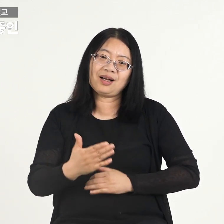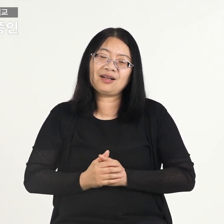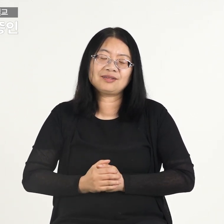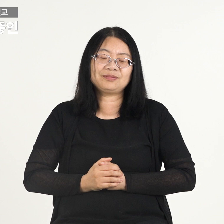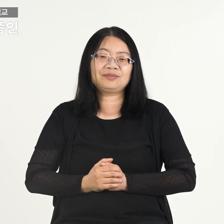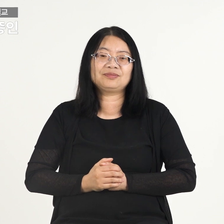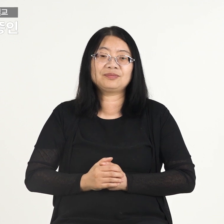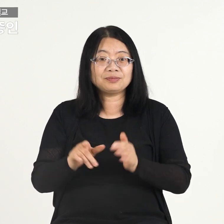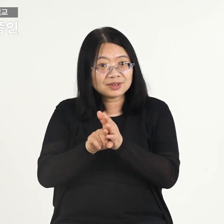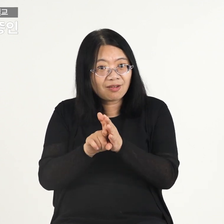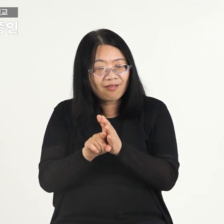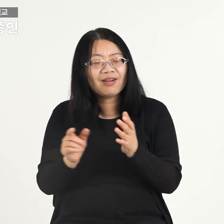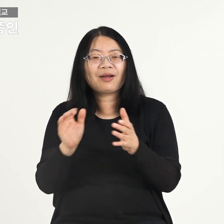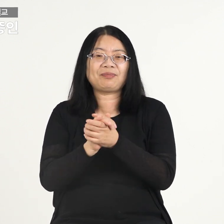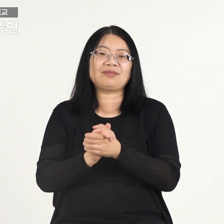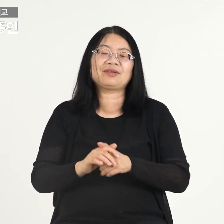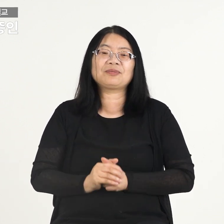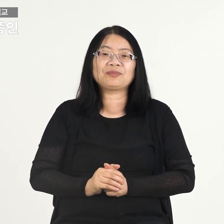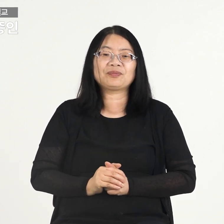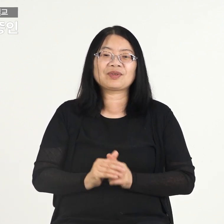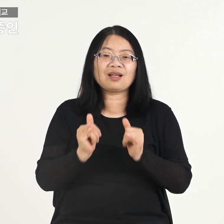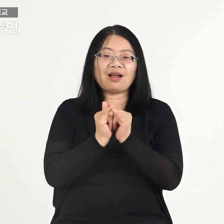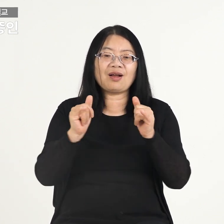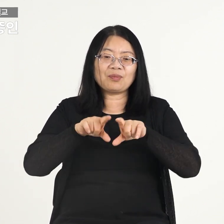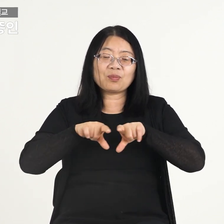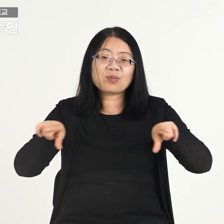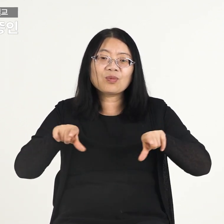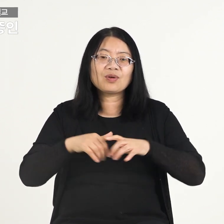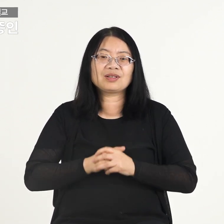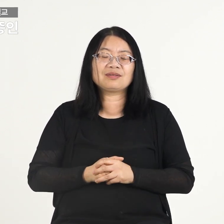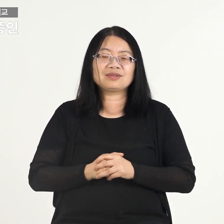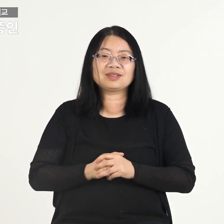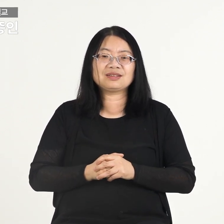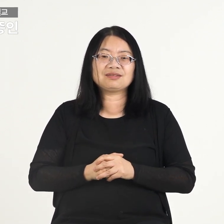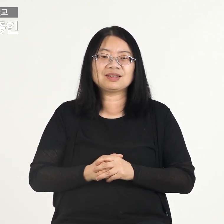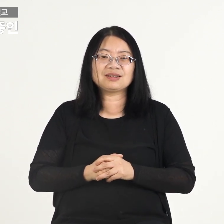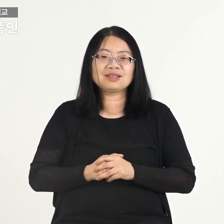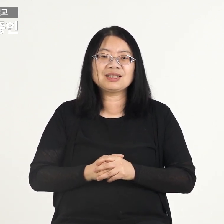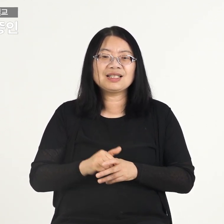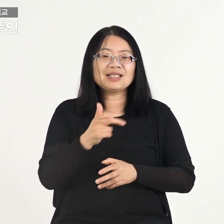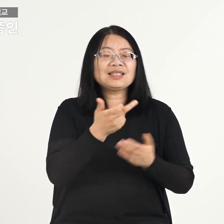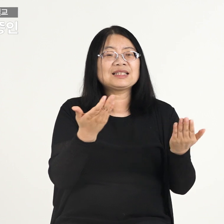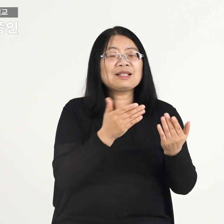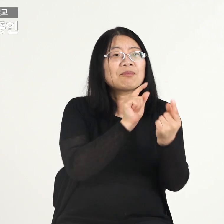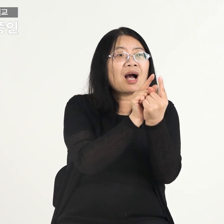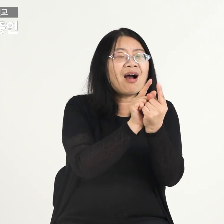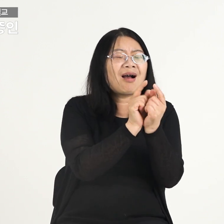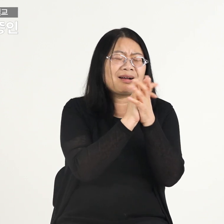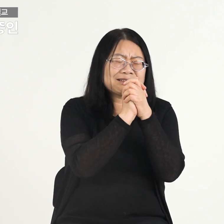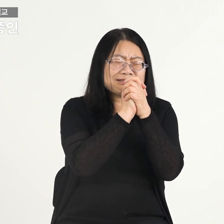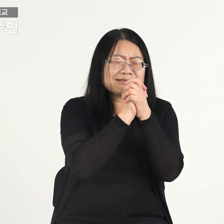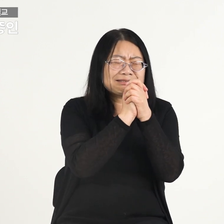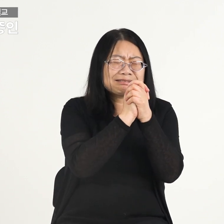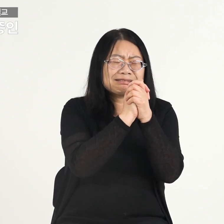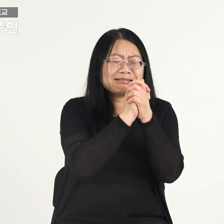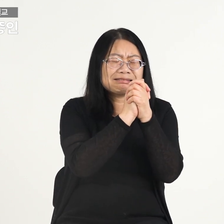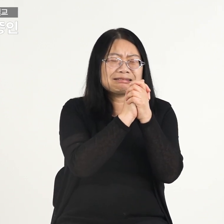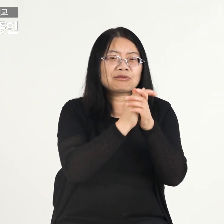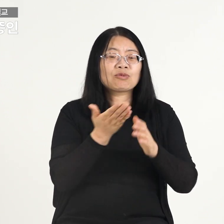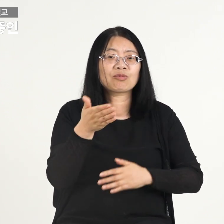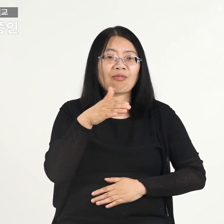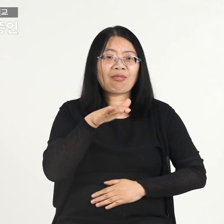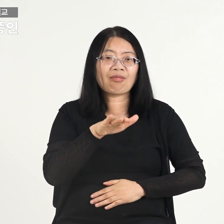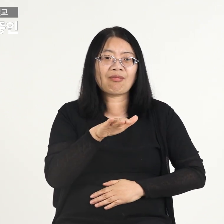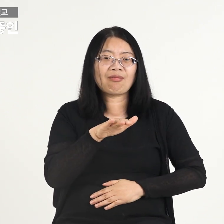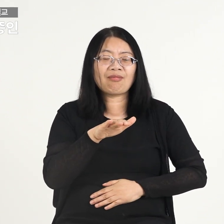믿습니까? 그래서 사람들은 보통 엄청난 일 앞에는 기도해요. 그런데